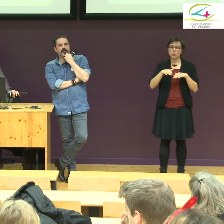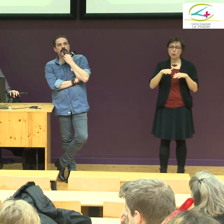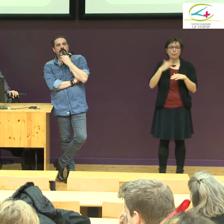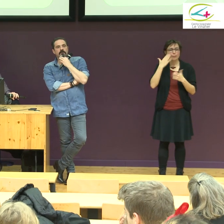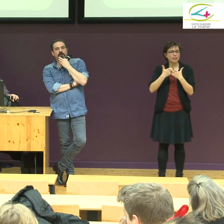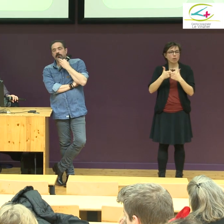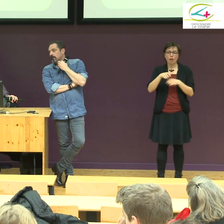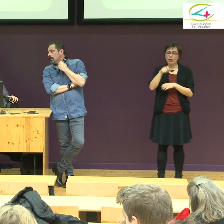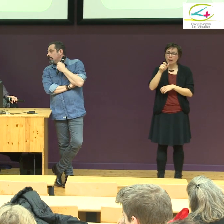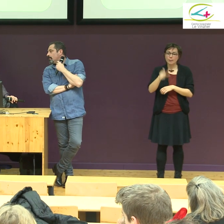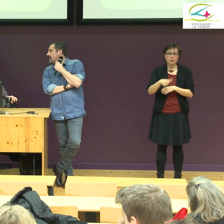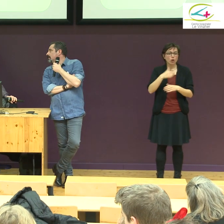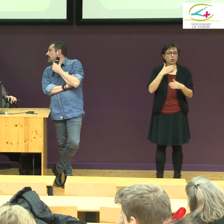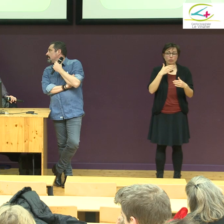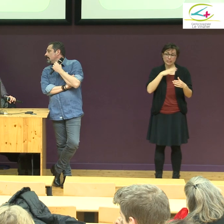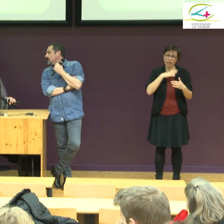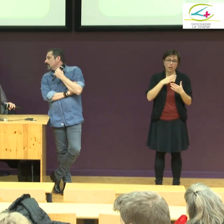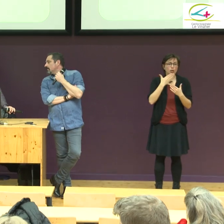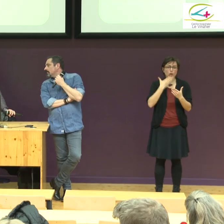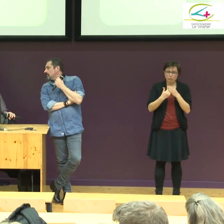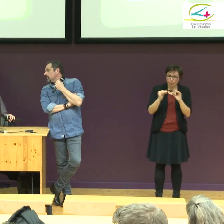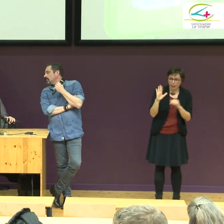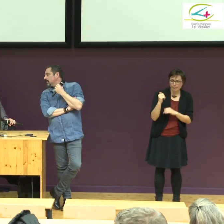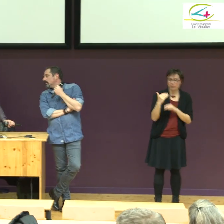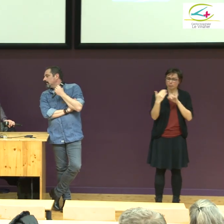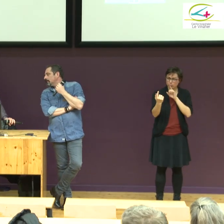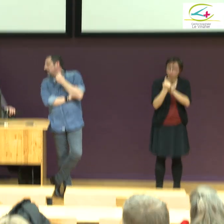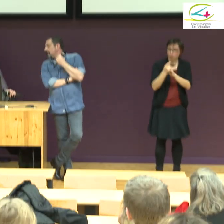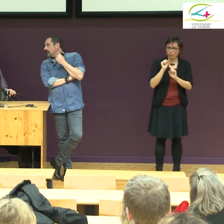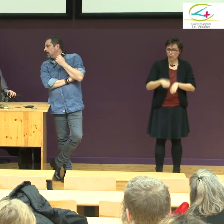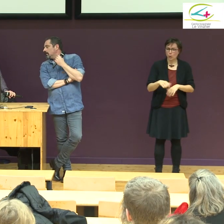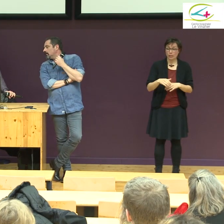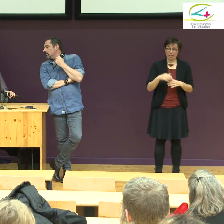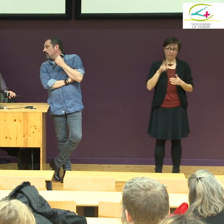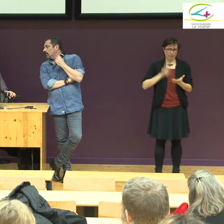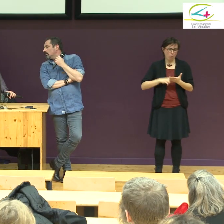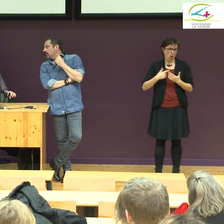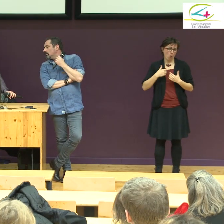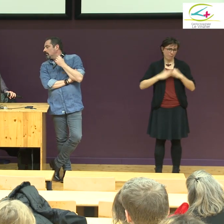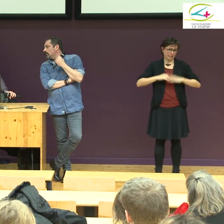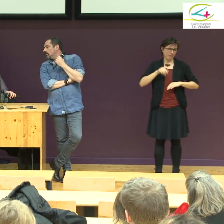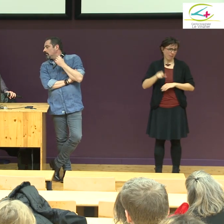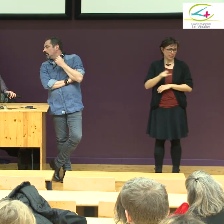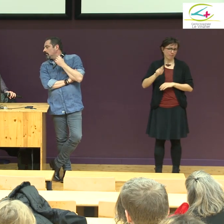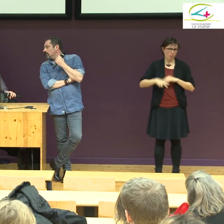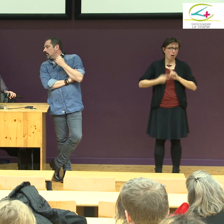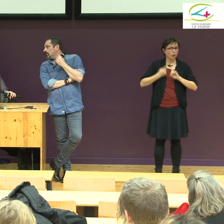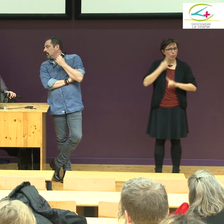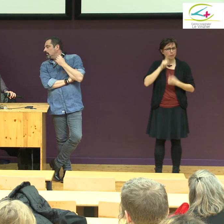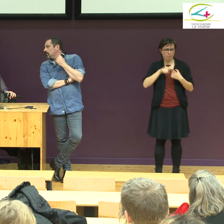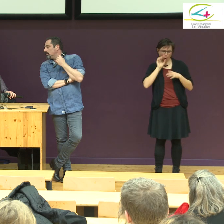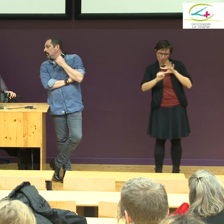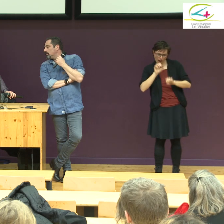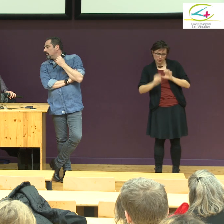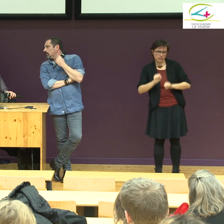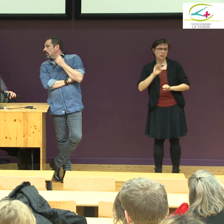va quand on veut, quand on peut. Et donc, du coup, concrètement, c'est un vrai acteur de repérage. Et au-delà des médecins généralistes, ce